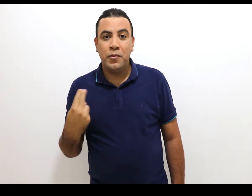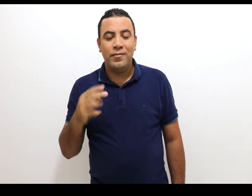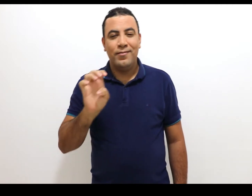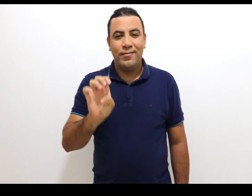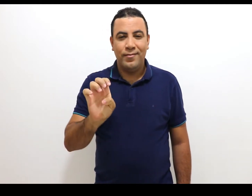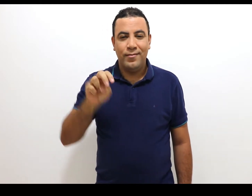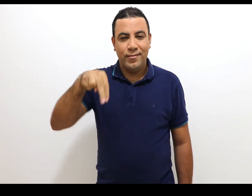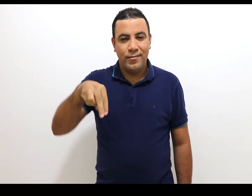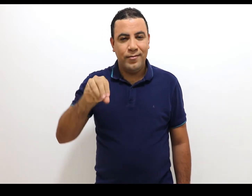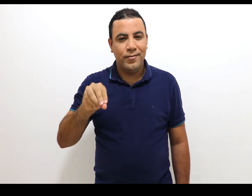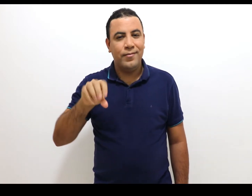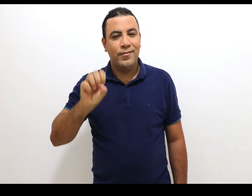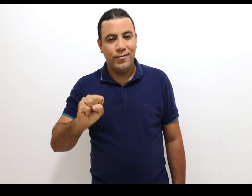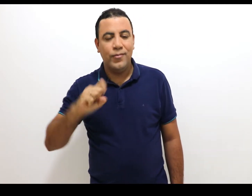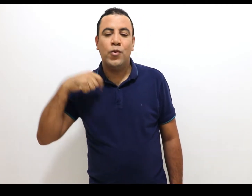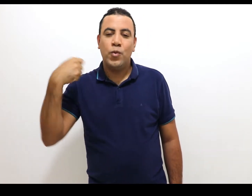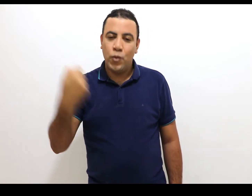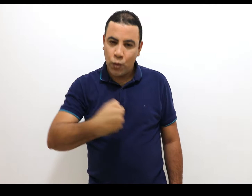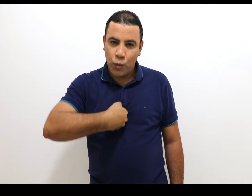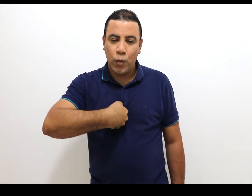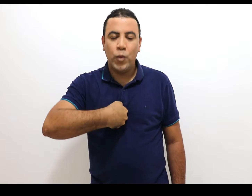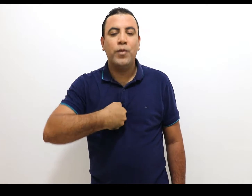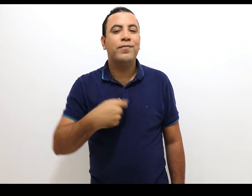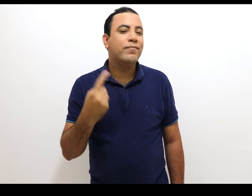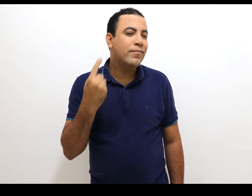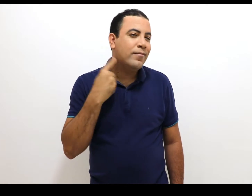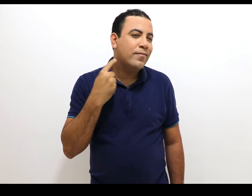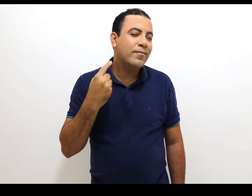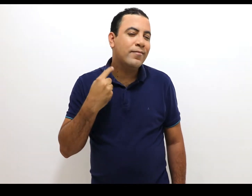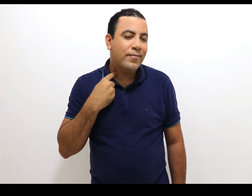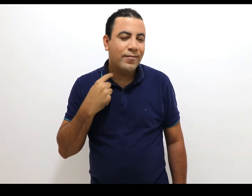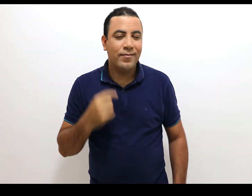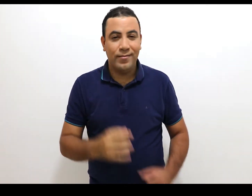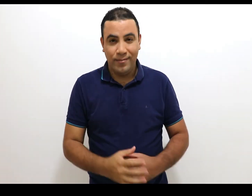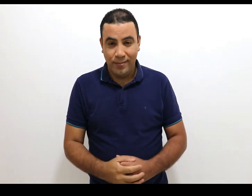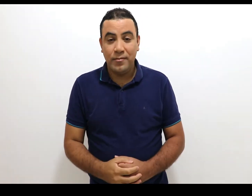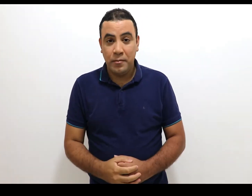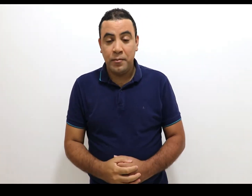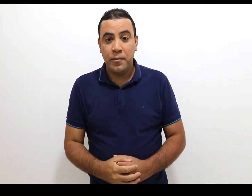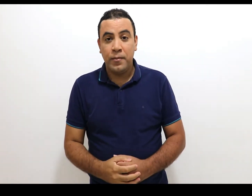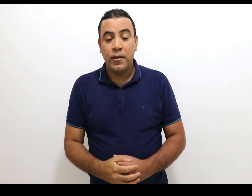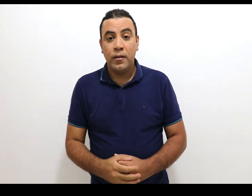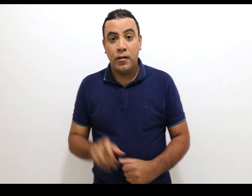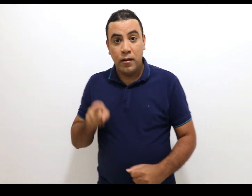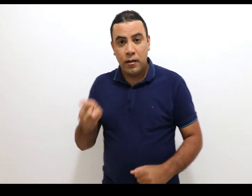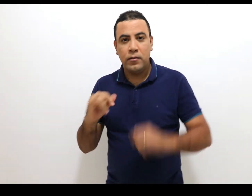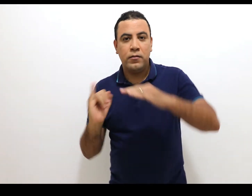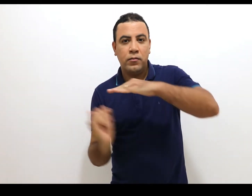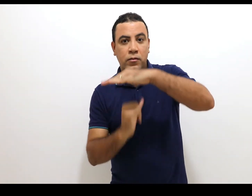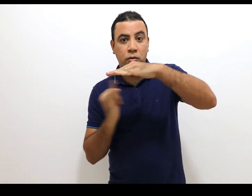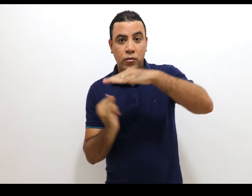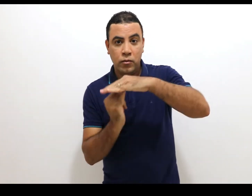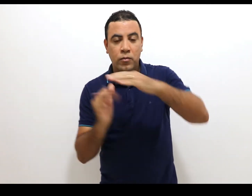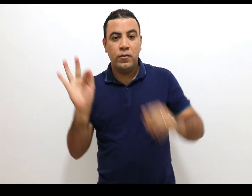Professor Enos Figueiredo de Freitas, do Instituto Federal de Educação, Ciência e Tecnologia